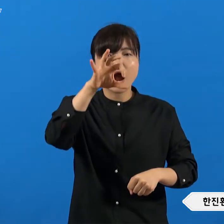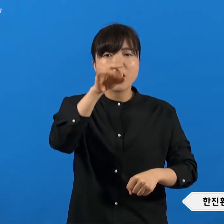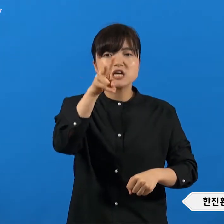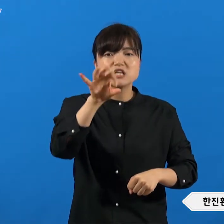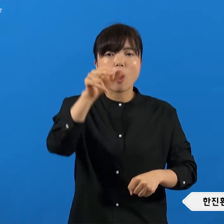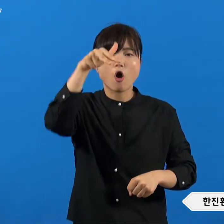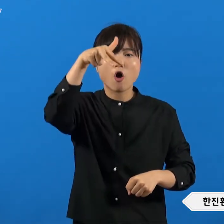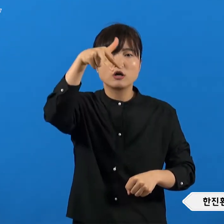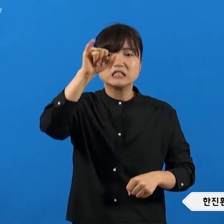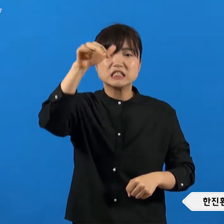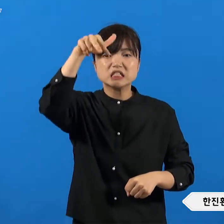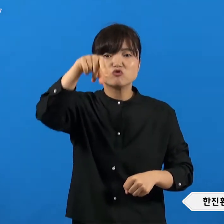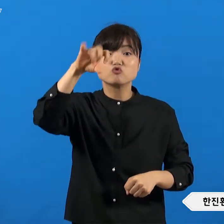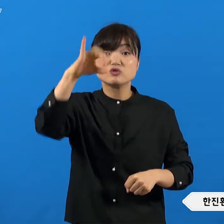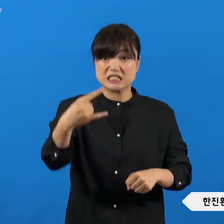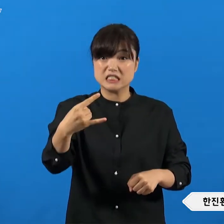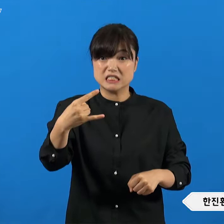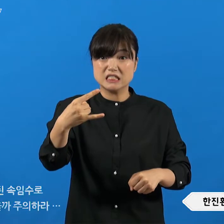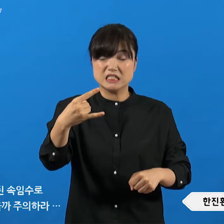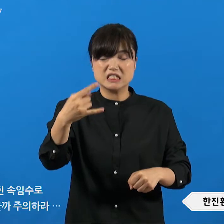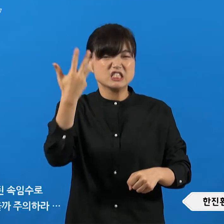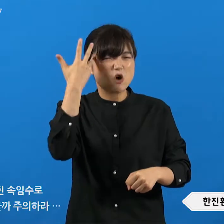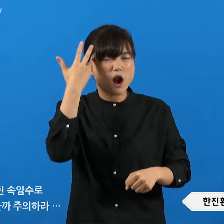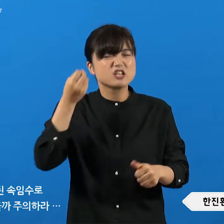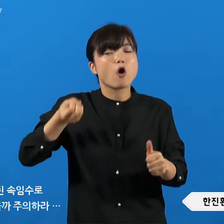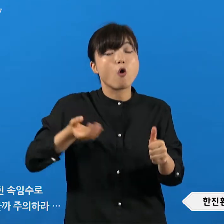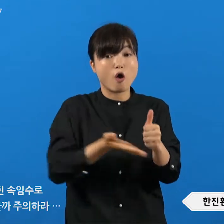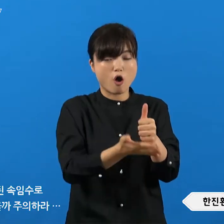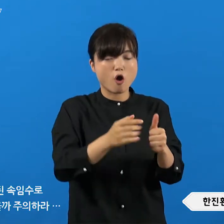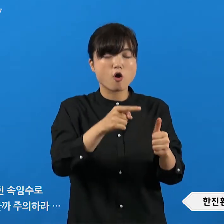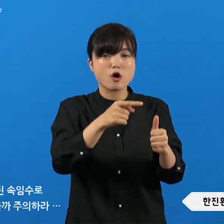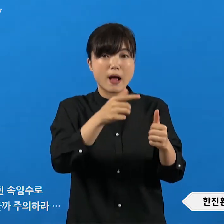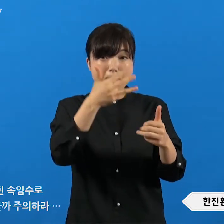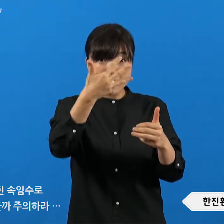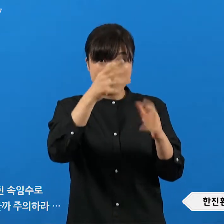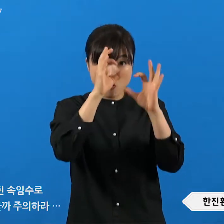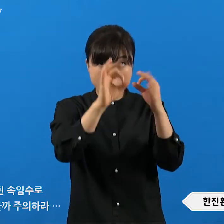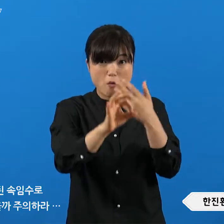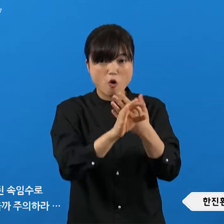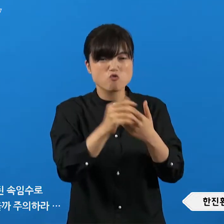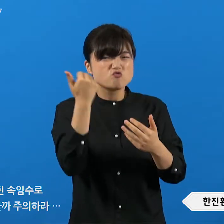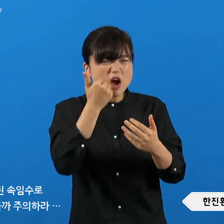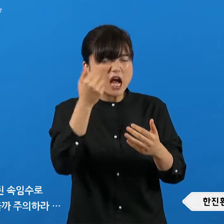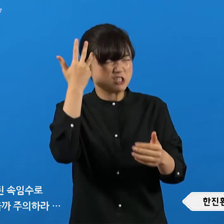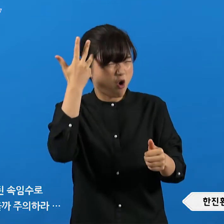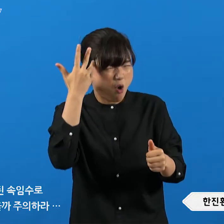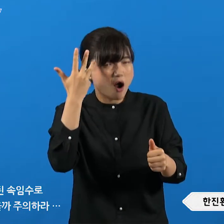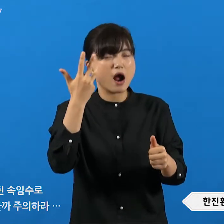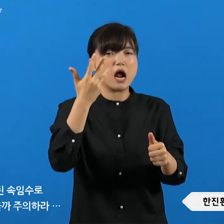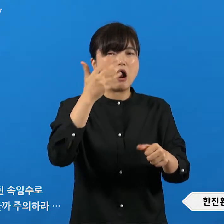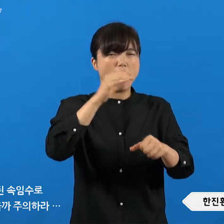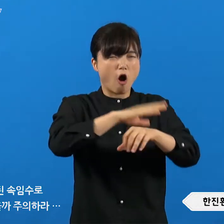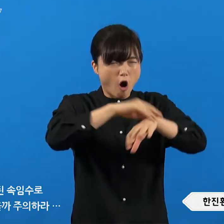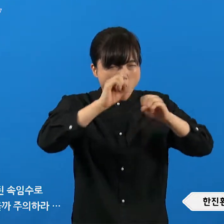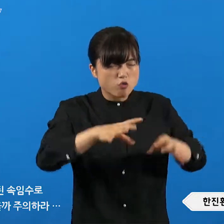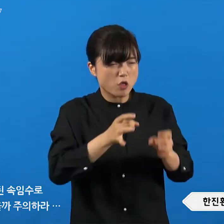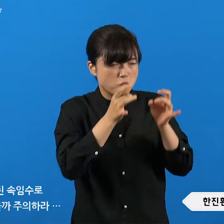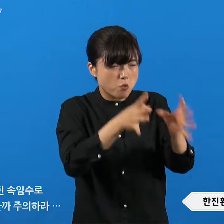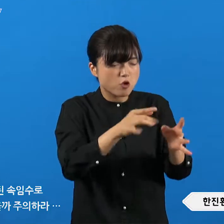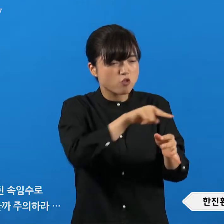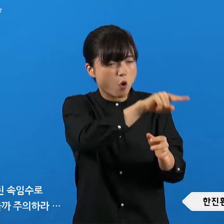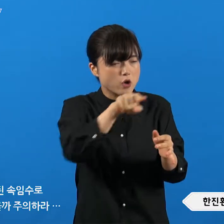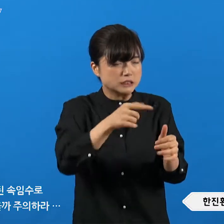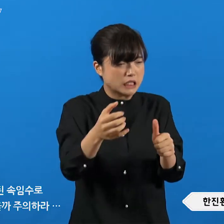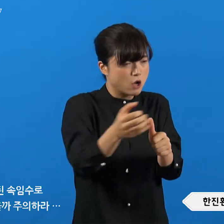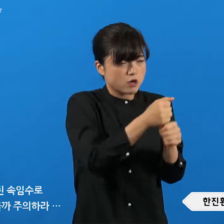컸습니다. 8절을 보면 누가 철학과 헛된 속임수로 너희를 사로잡을까